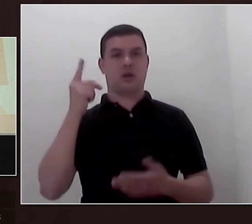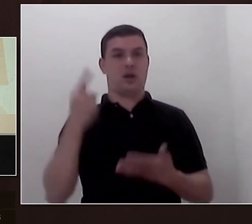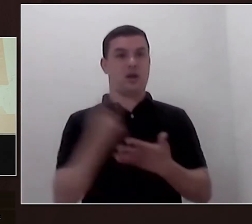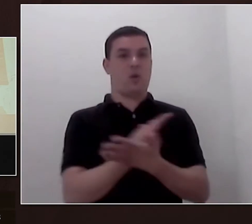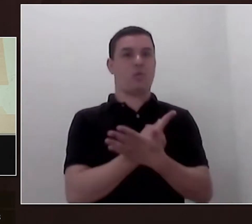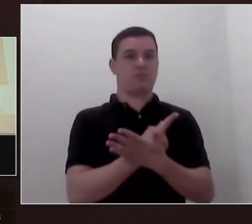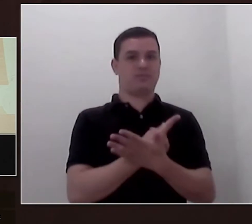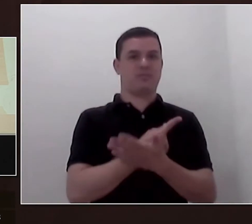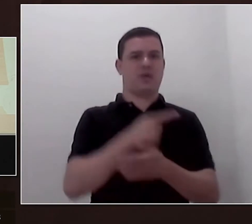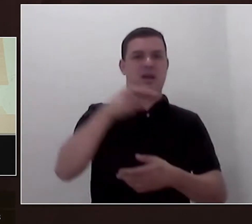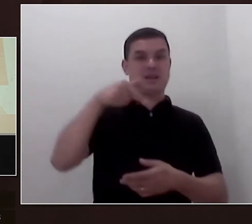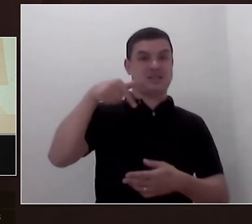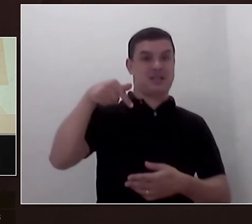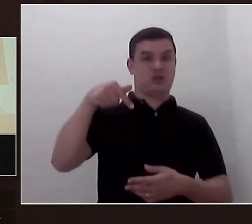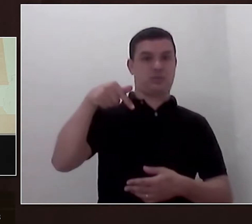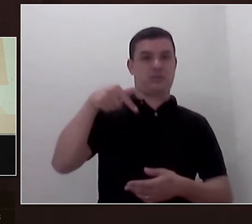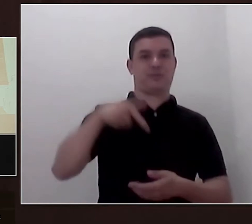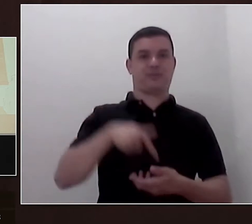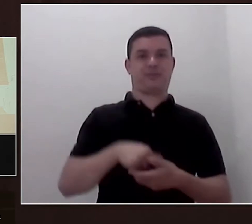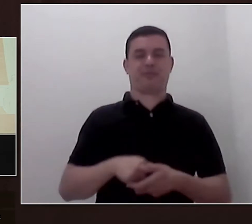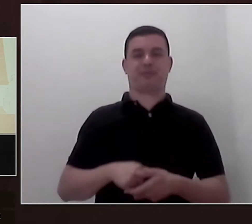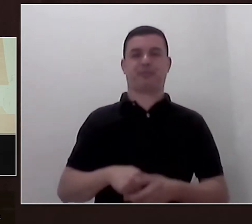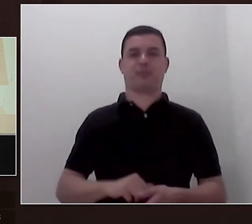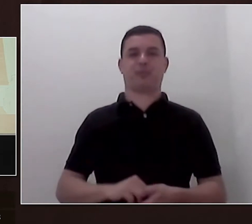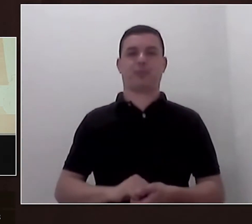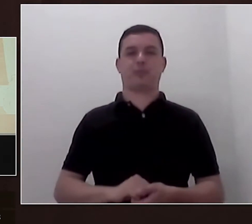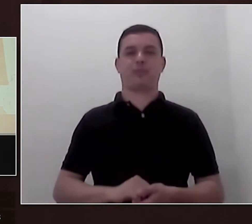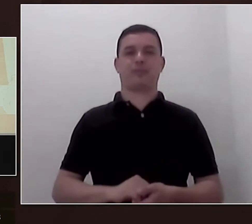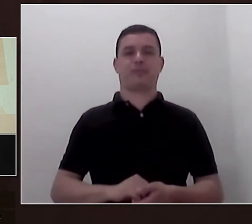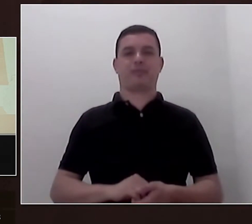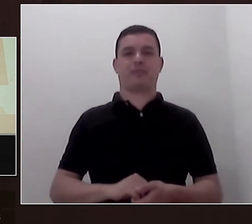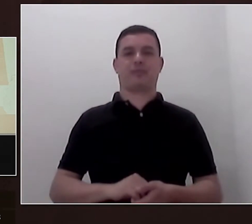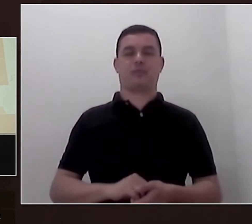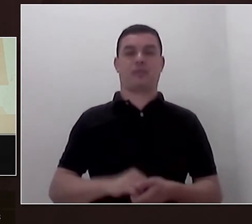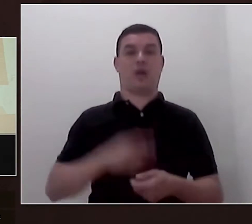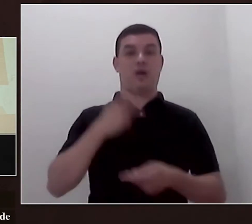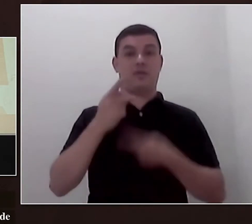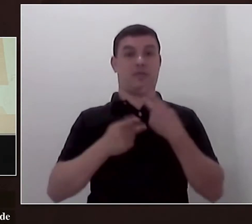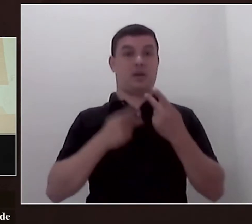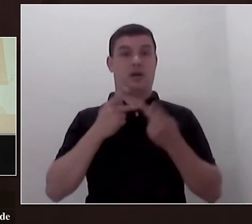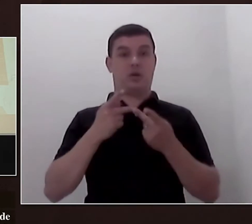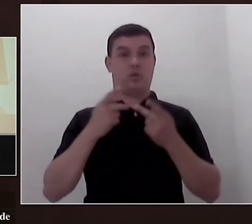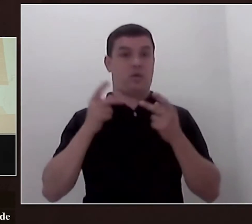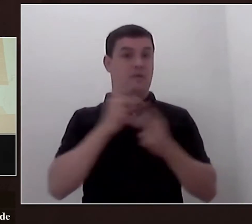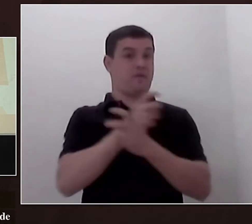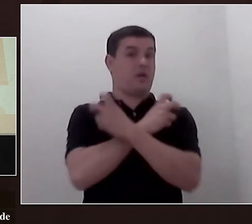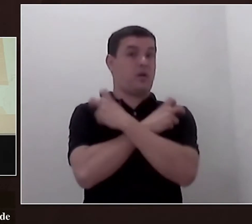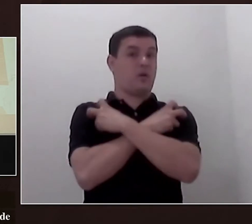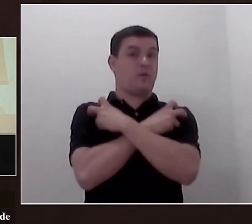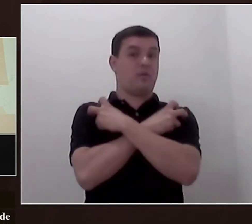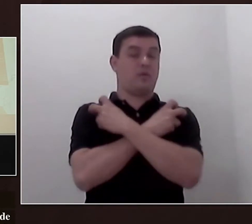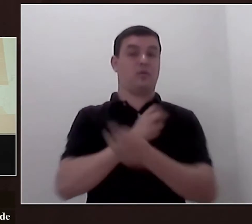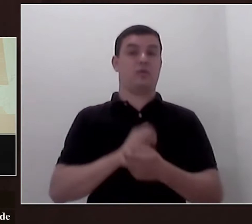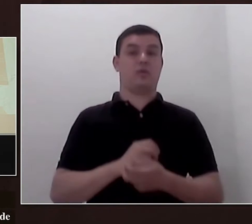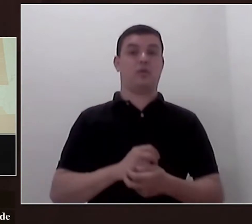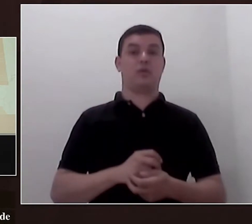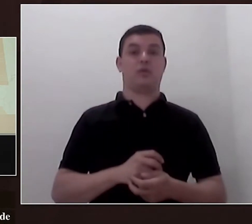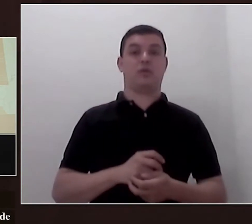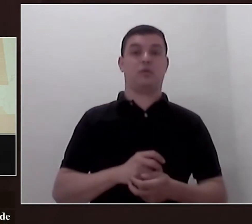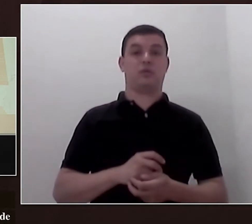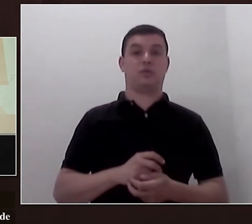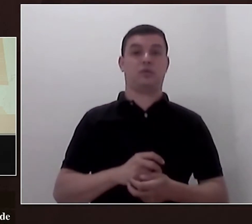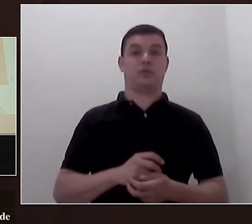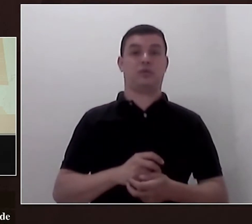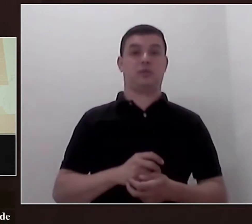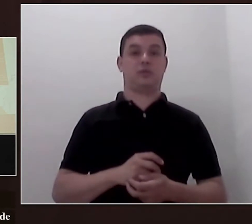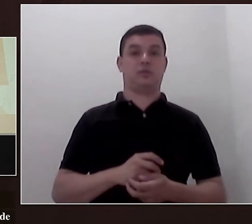dos egípcios começou a falhar. Tá? Então disseram os magos a Faraó, isto é o dedo de Deus.